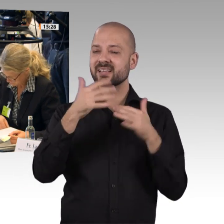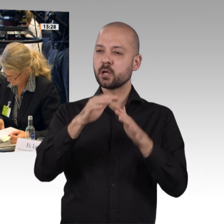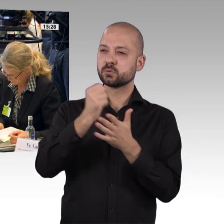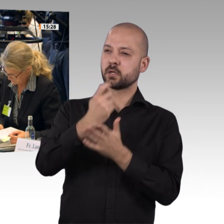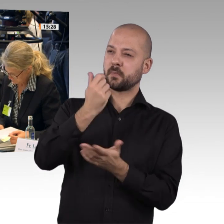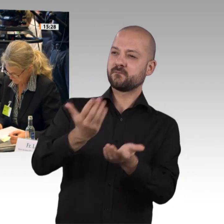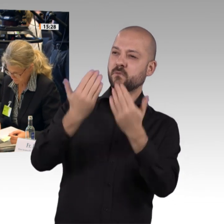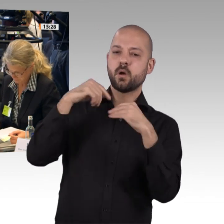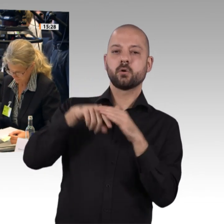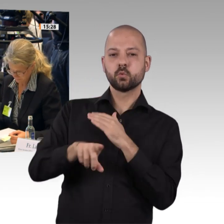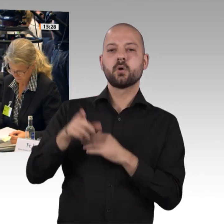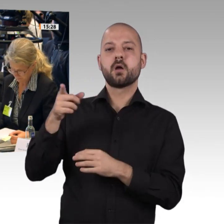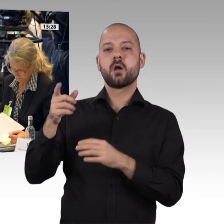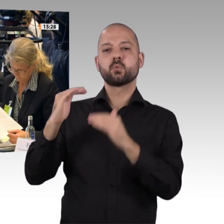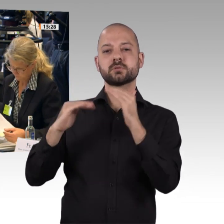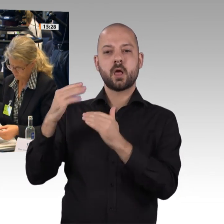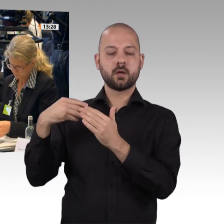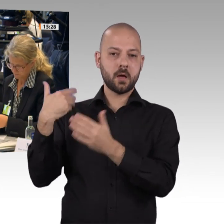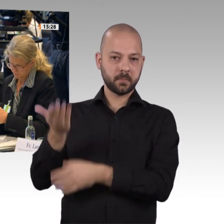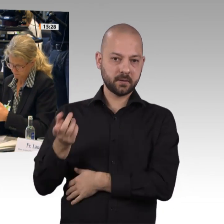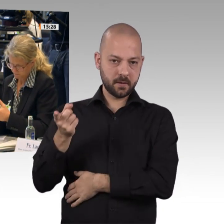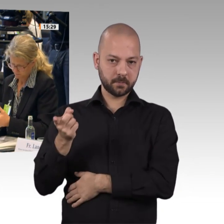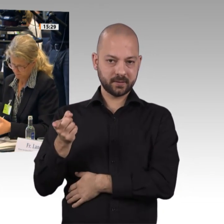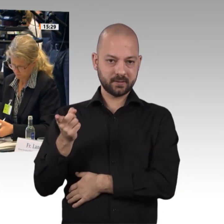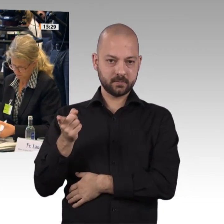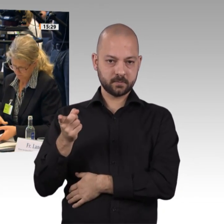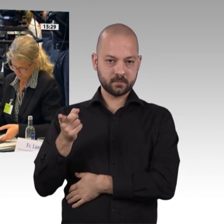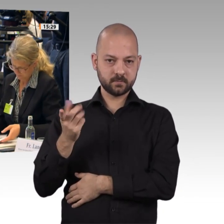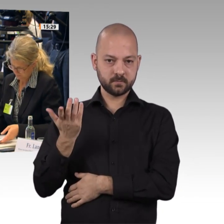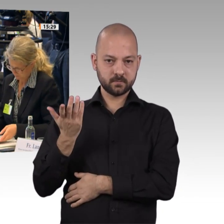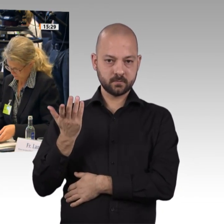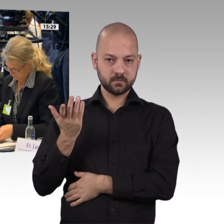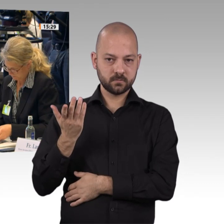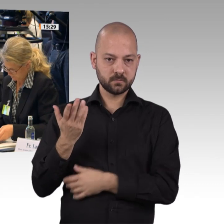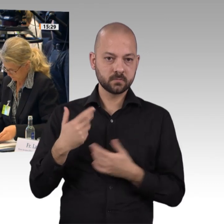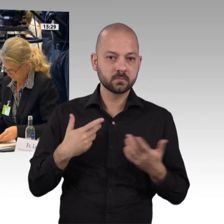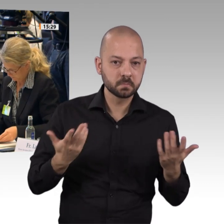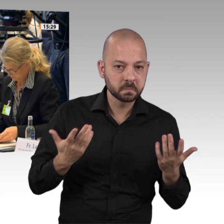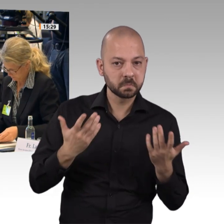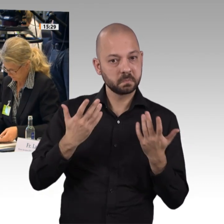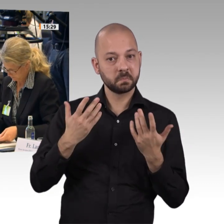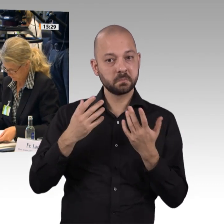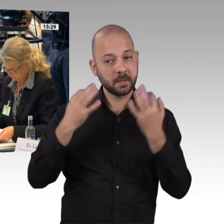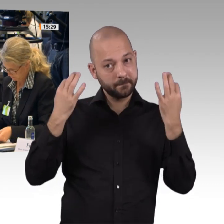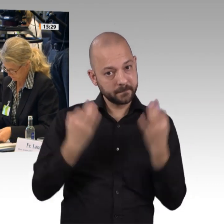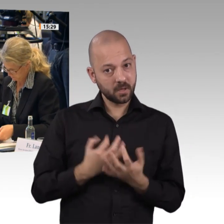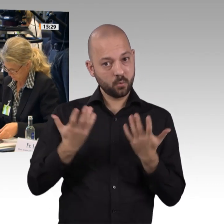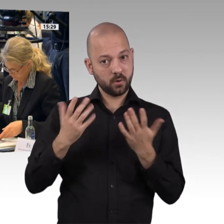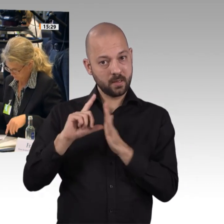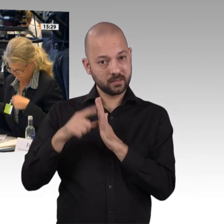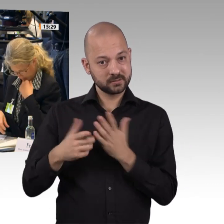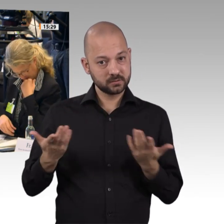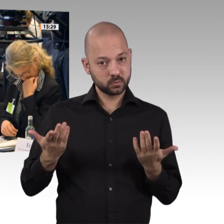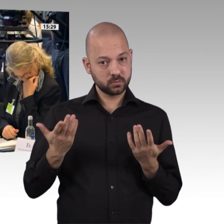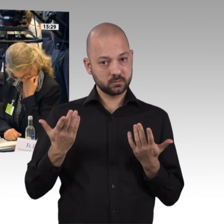heutigen Sitzung noch einmal die Zahlen aufgelistet, wie die Arbeitsassistenz in den einzelnen Bundesländern von den einzelnen Integrationsämtern der Höhe nach